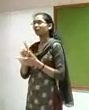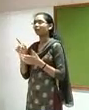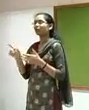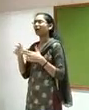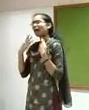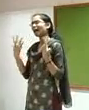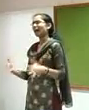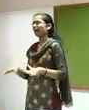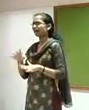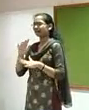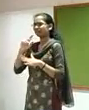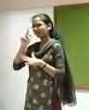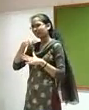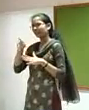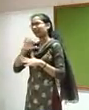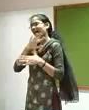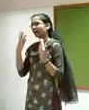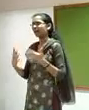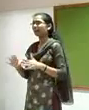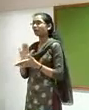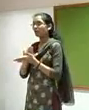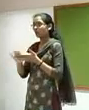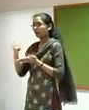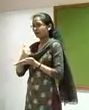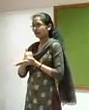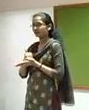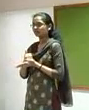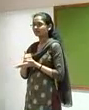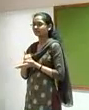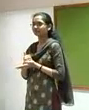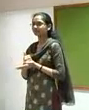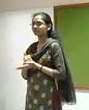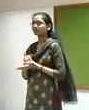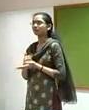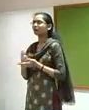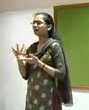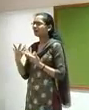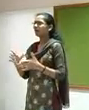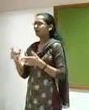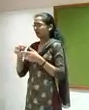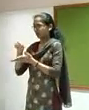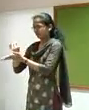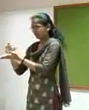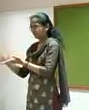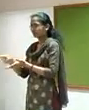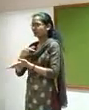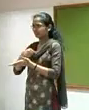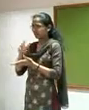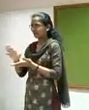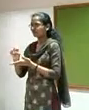इंटरनेशनल कन्वेंशन व्हिच एनहांसेस योर ह्यूमन राइट्स, लेजिस्लेशन ना भी आया हो, आप